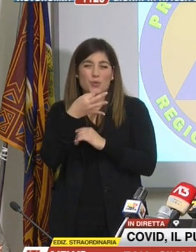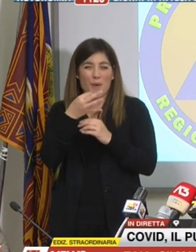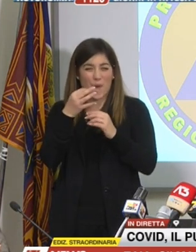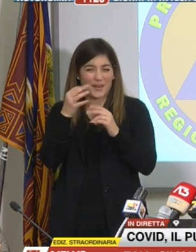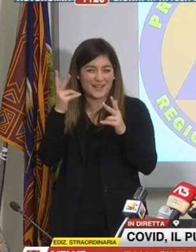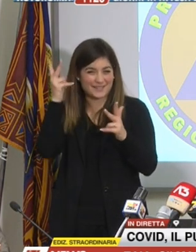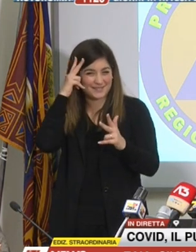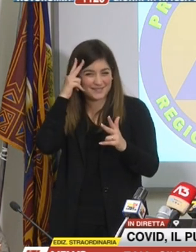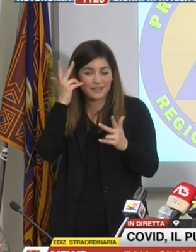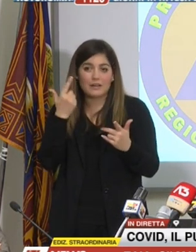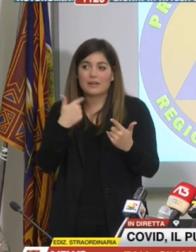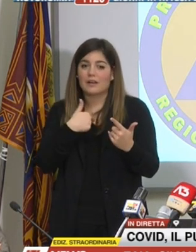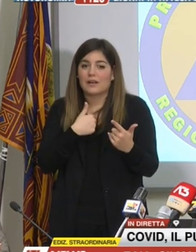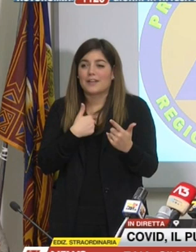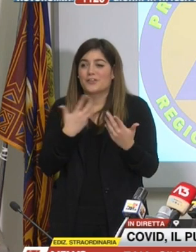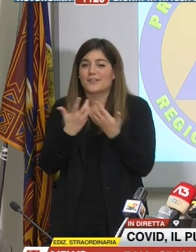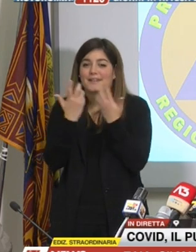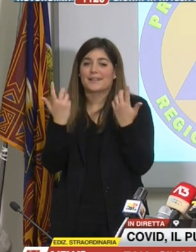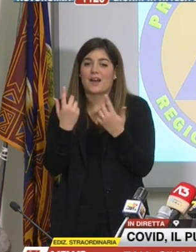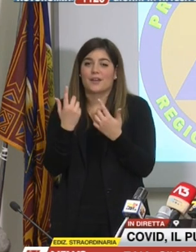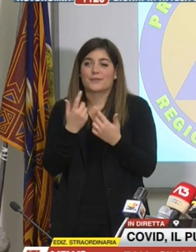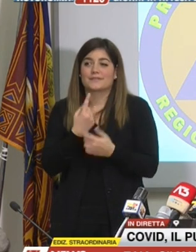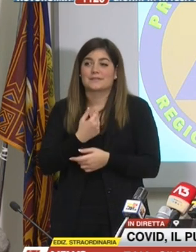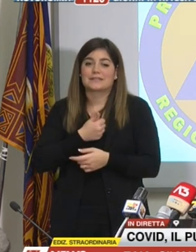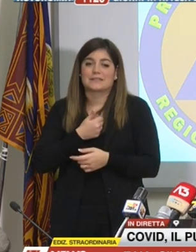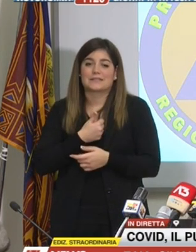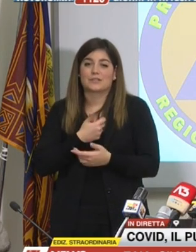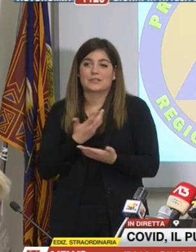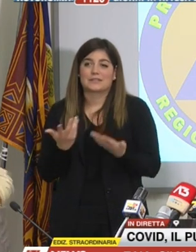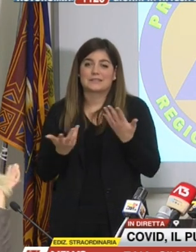vai con accompagnato, però per la spesa sì,